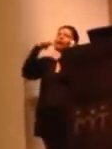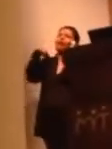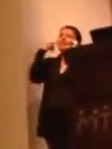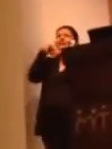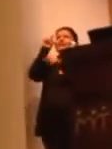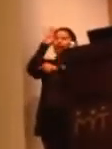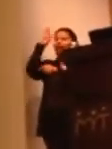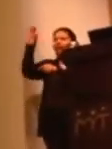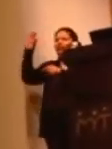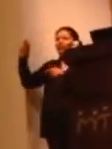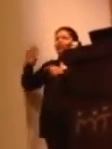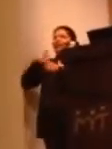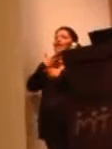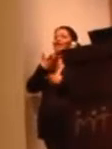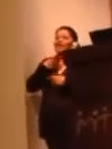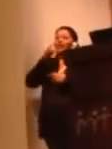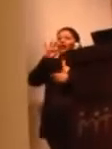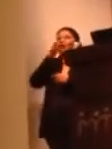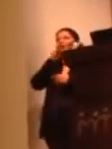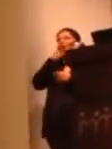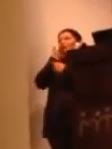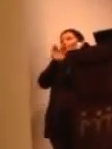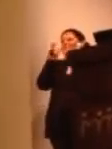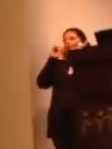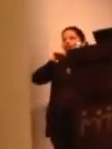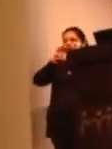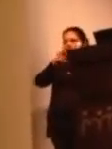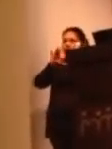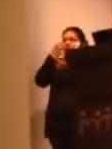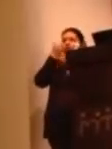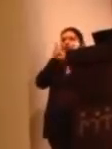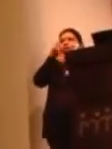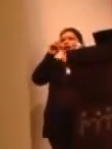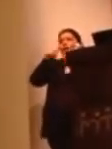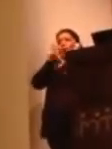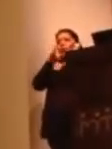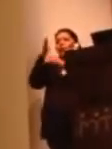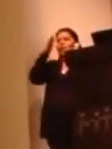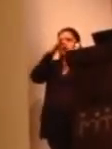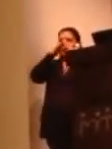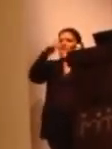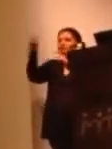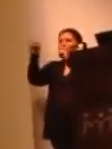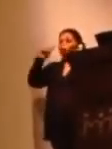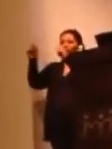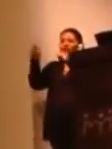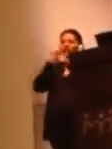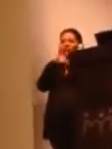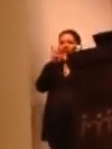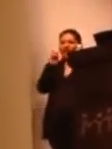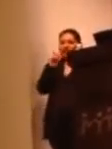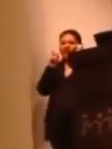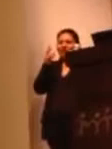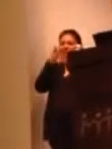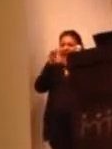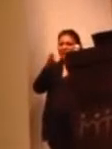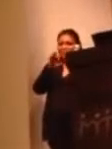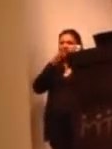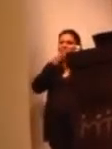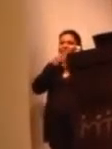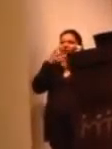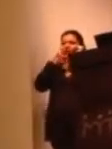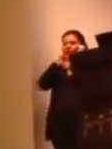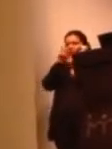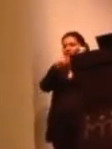Y además tienes el niño que tiene dislexia, y además tienes el niño que tiene el problema en la casa, y además tienes el problema.